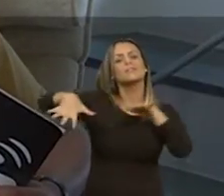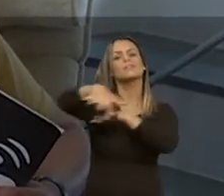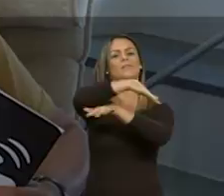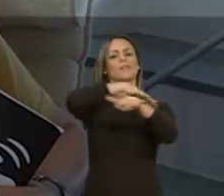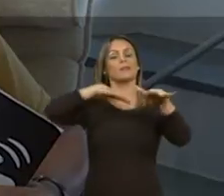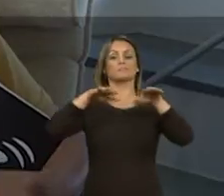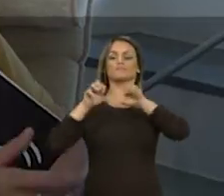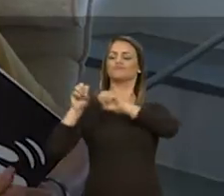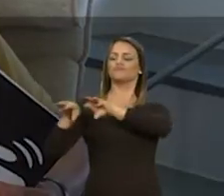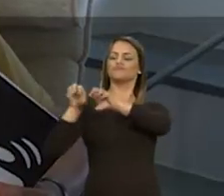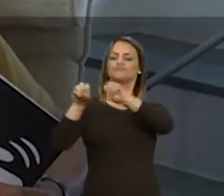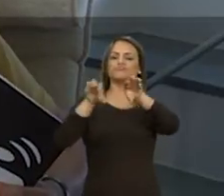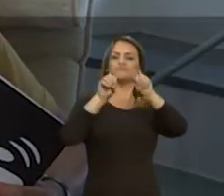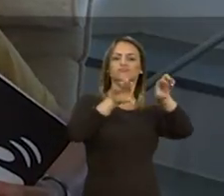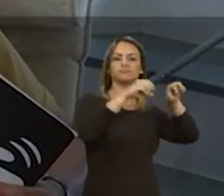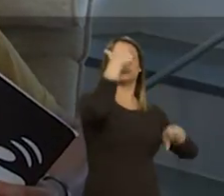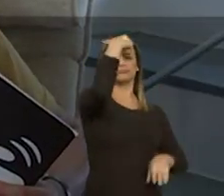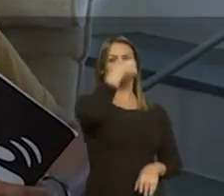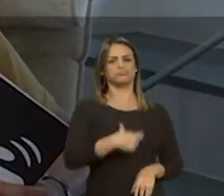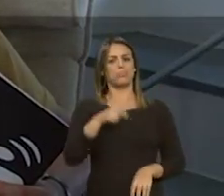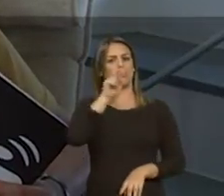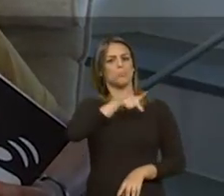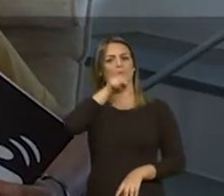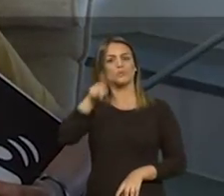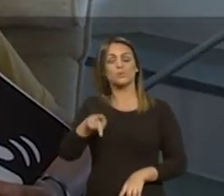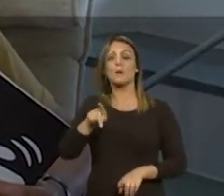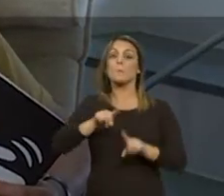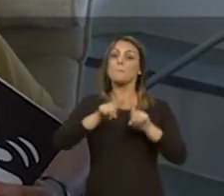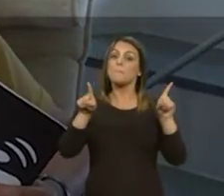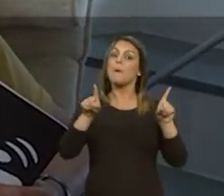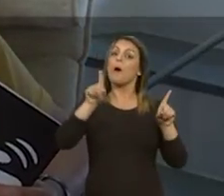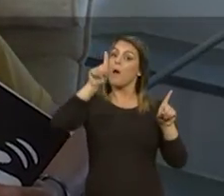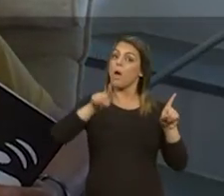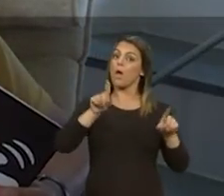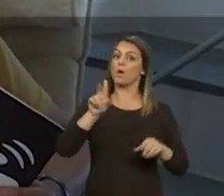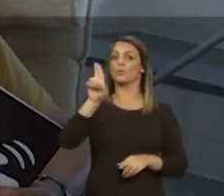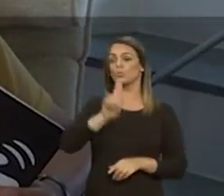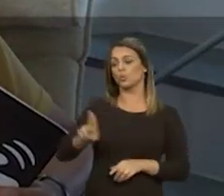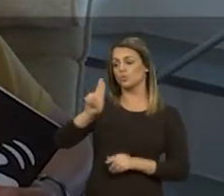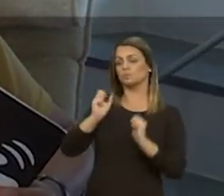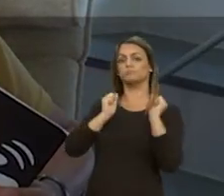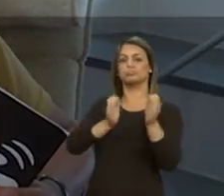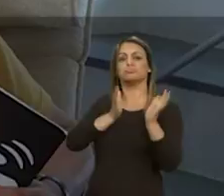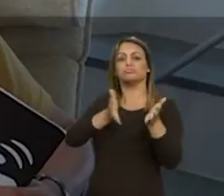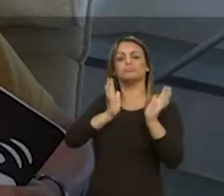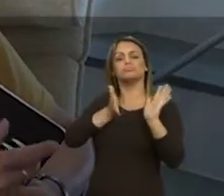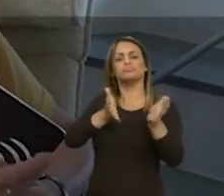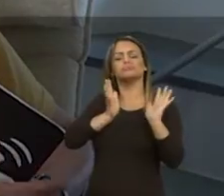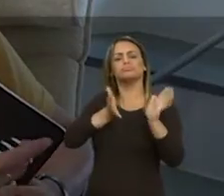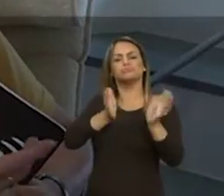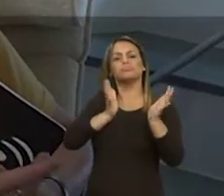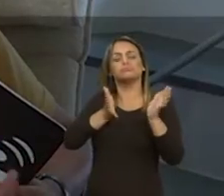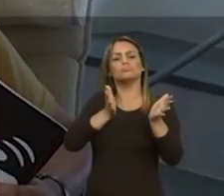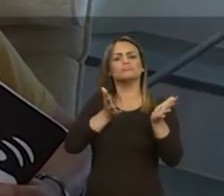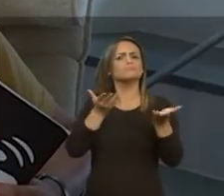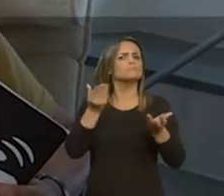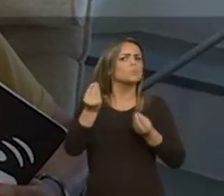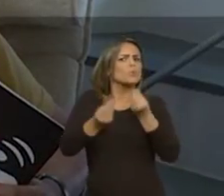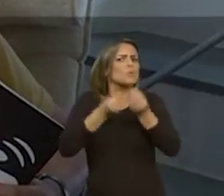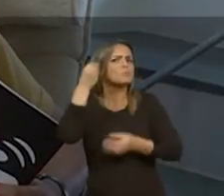de ensino, sendo usuária da Libras e fazendo o